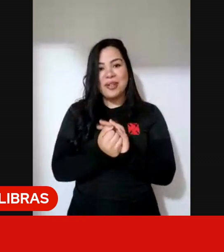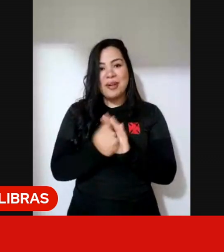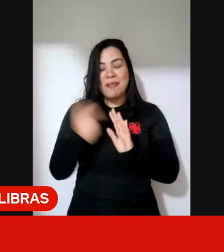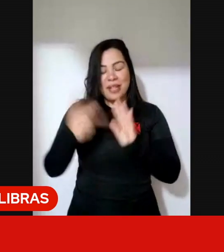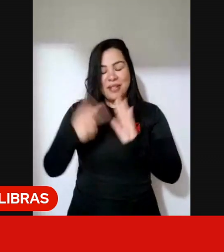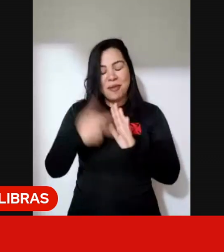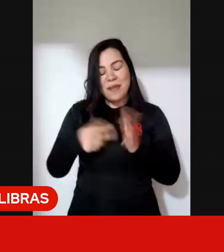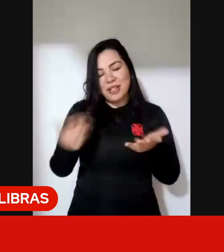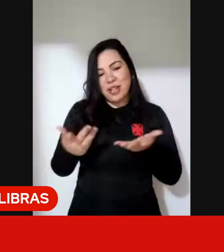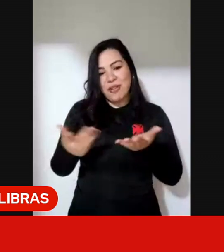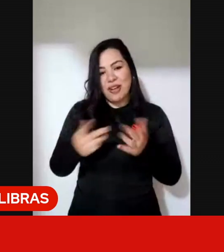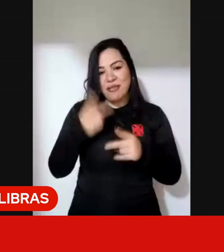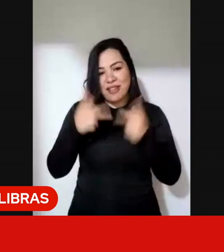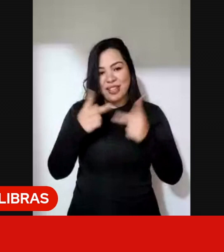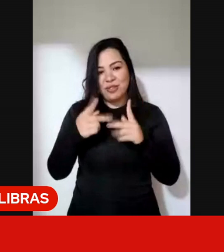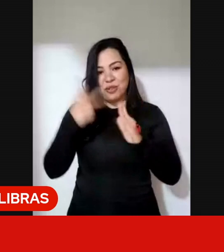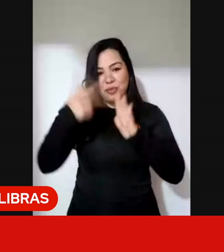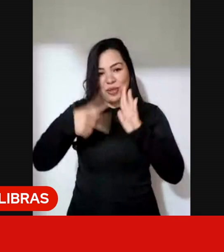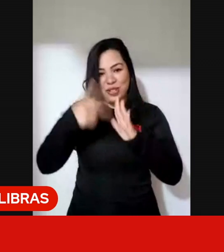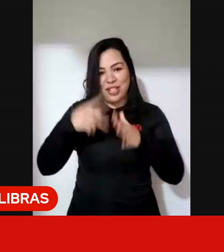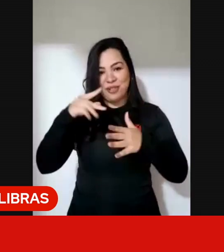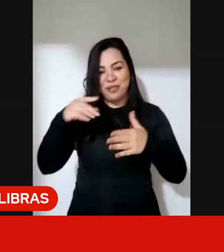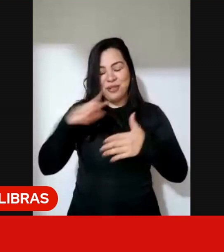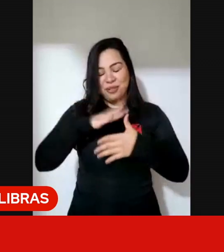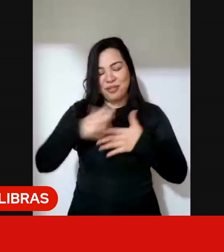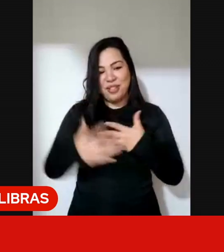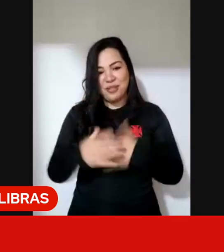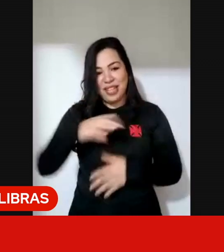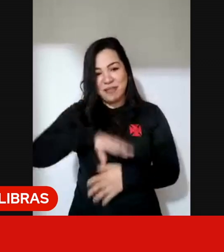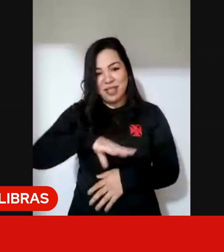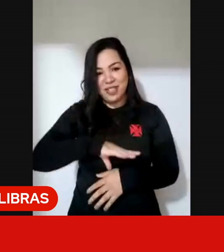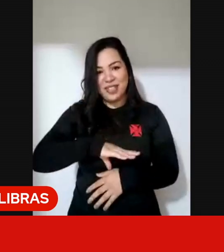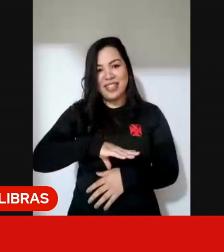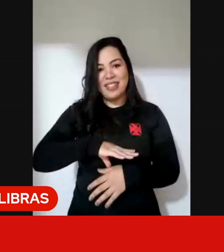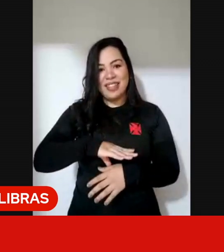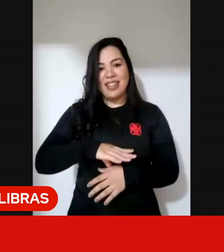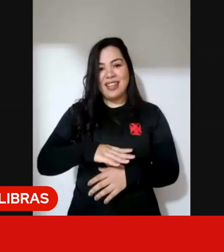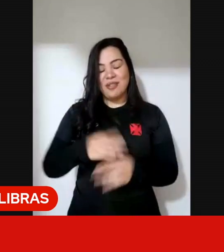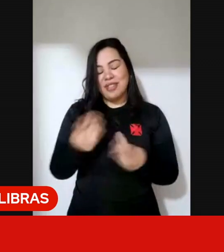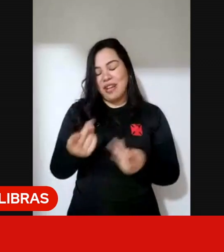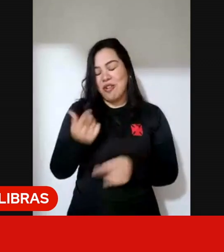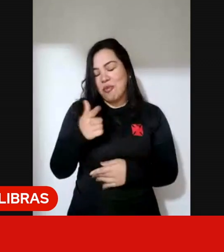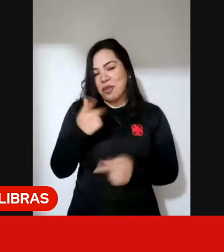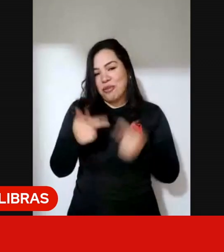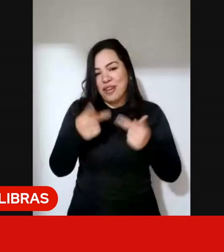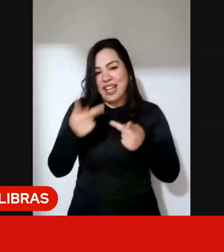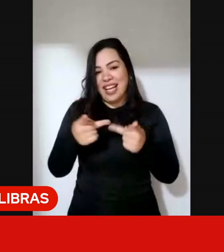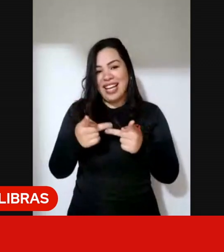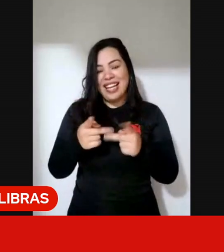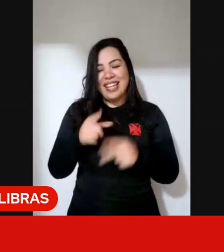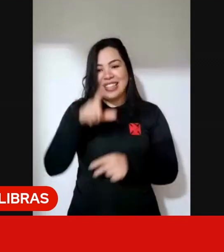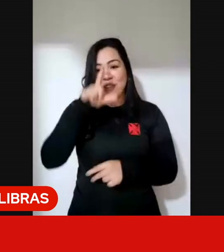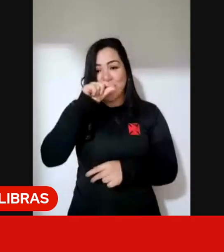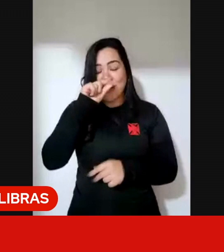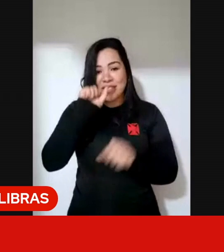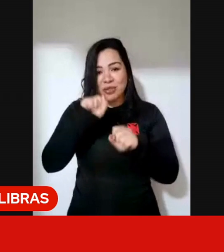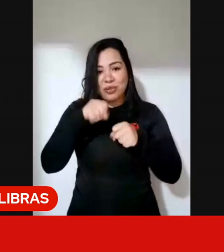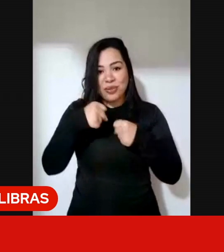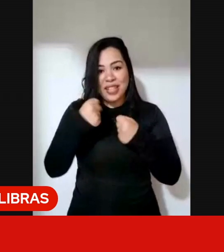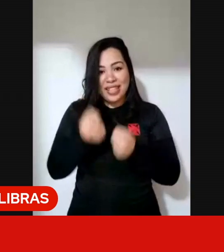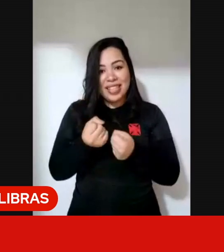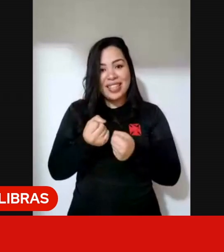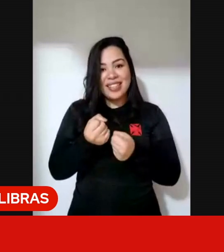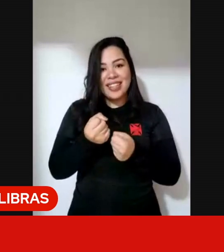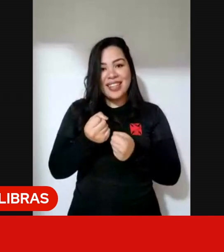muito, principalmente agora falando do projeto do Vasco Libras, né, não tem como não falar da força